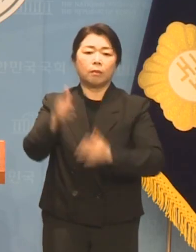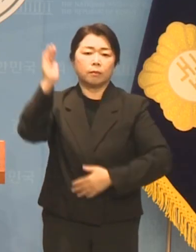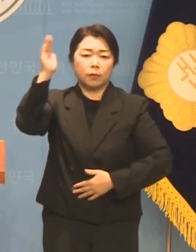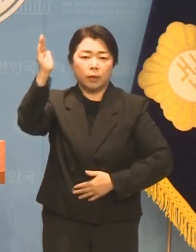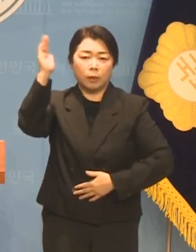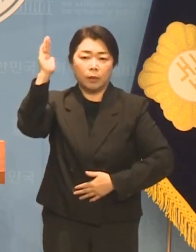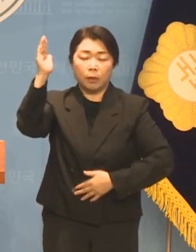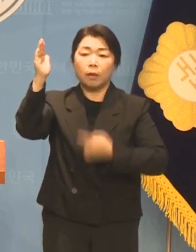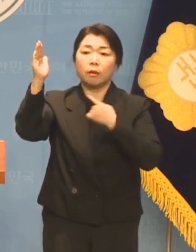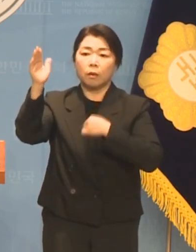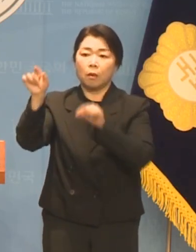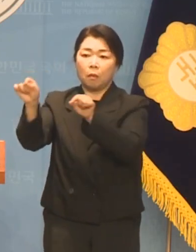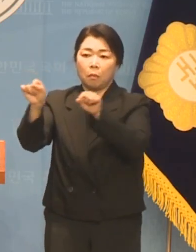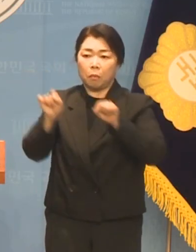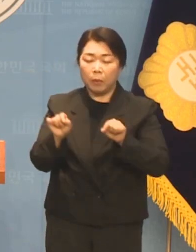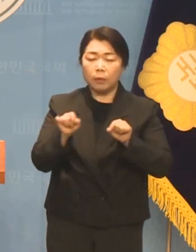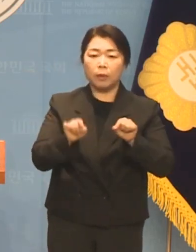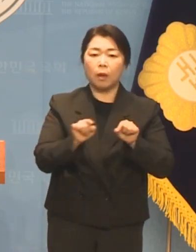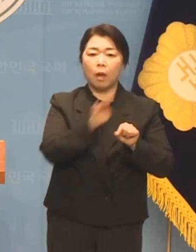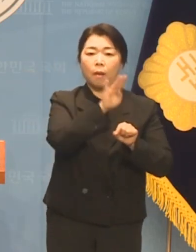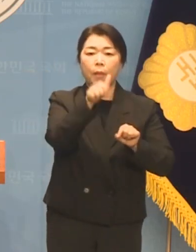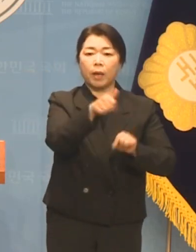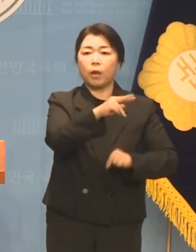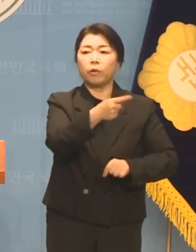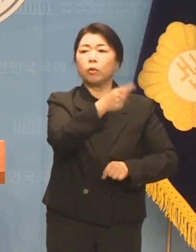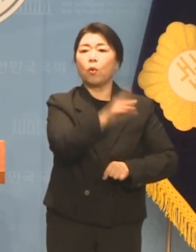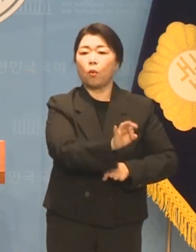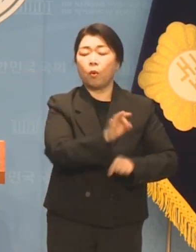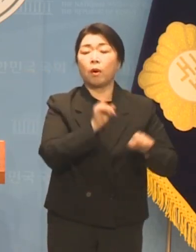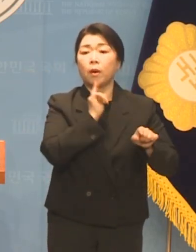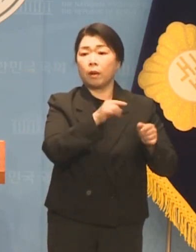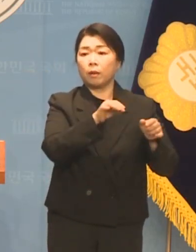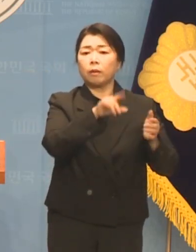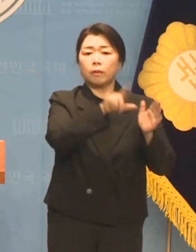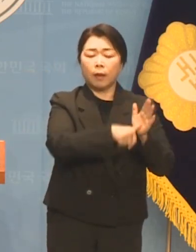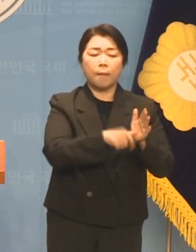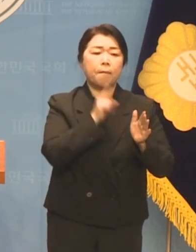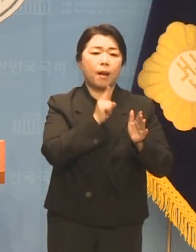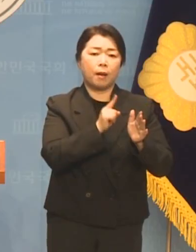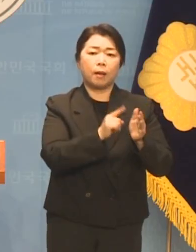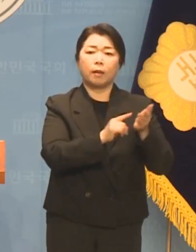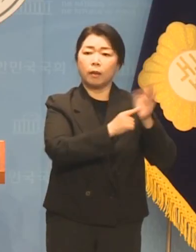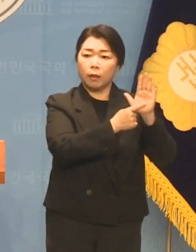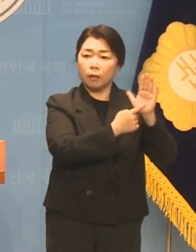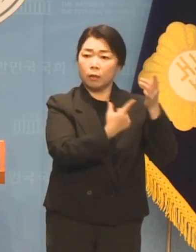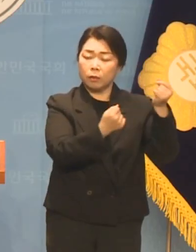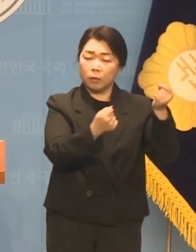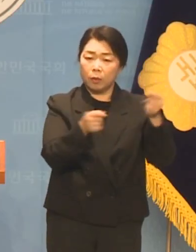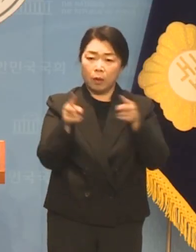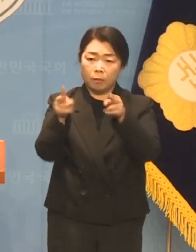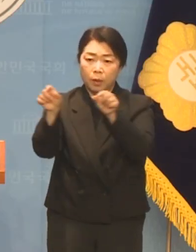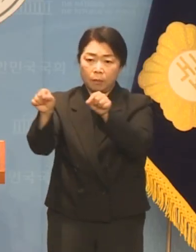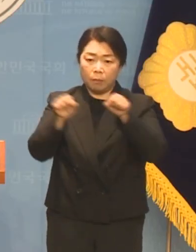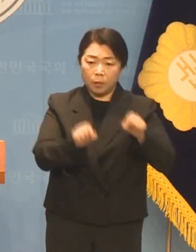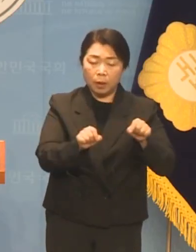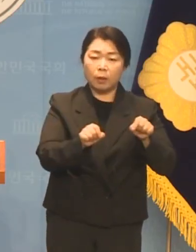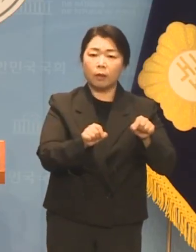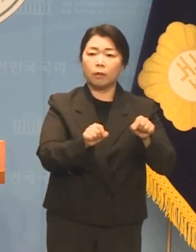백현동 부지 용도 변경을 설명하면서 했던 말이라고 짜집기 기소했다는 사실이